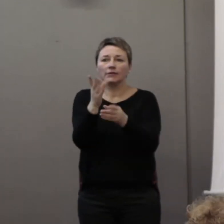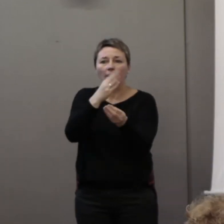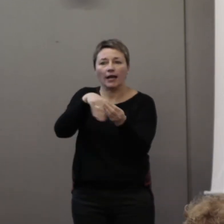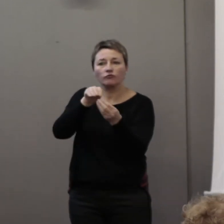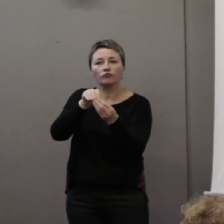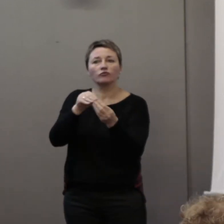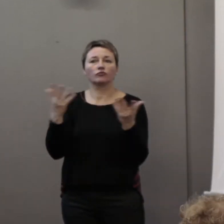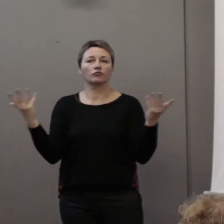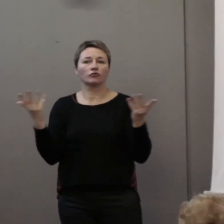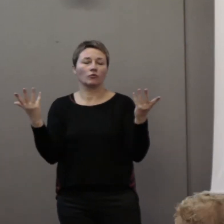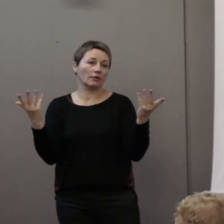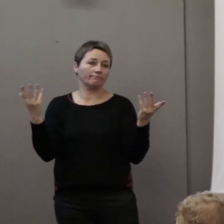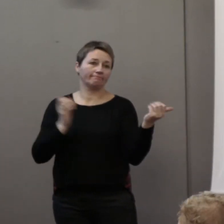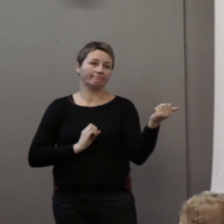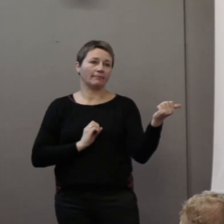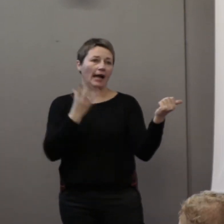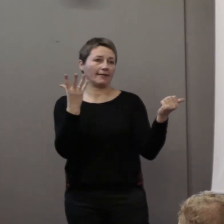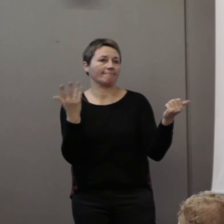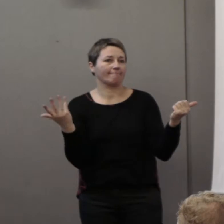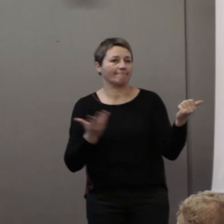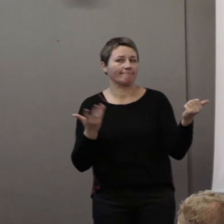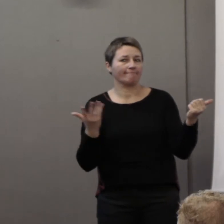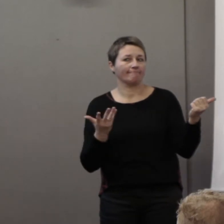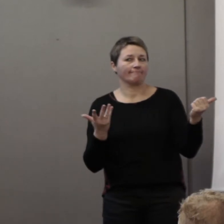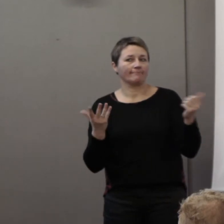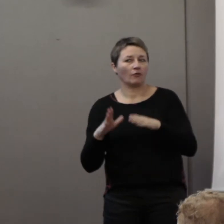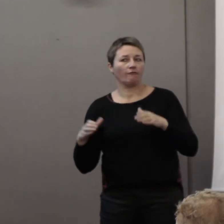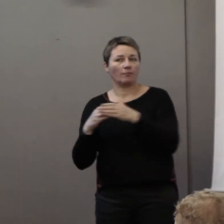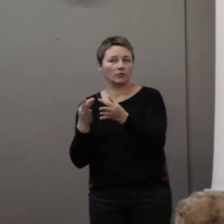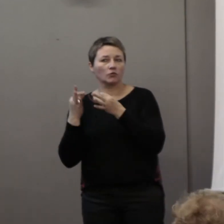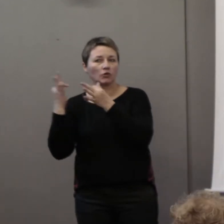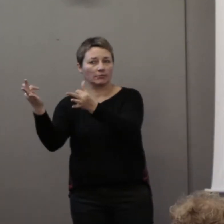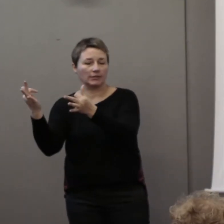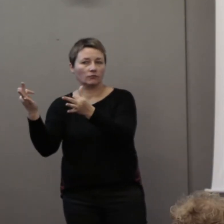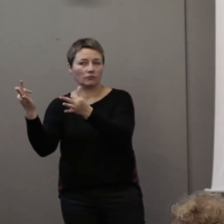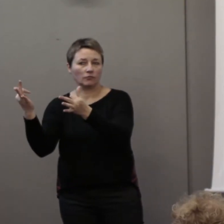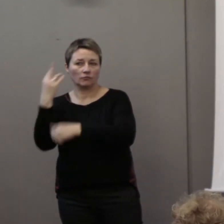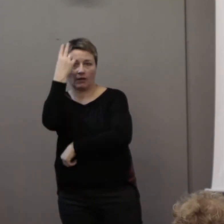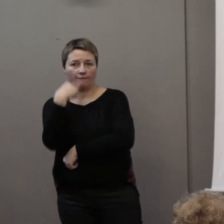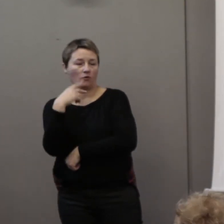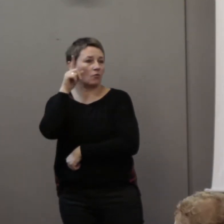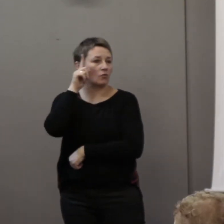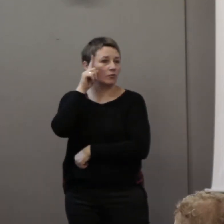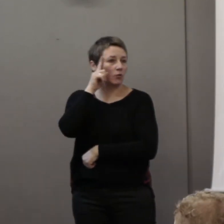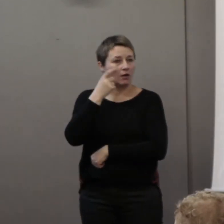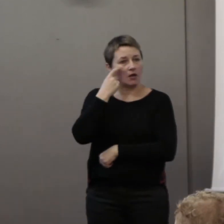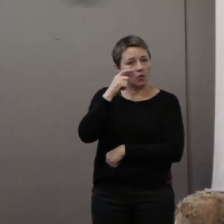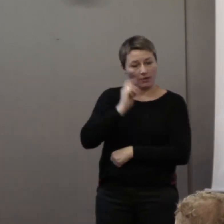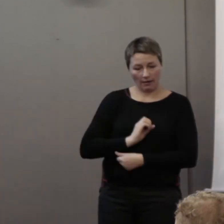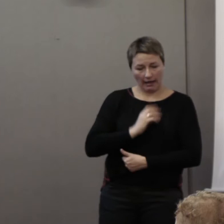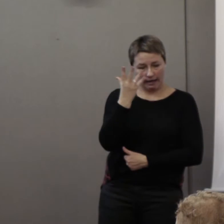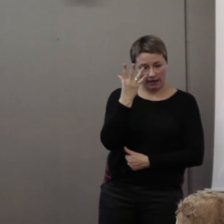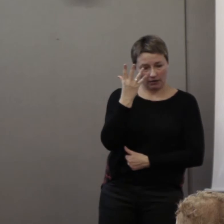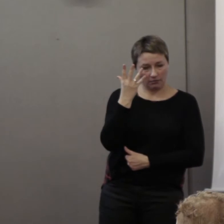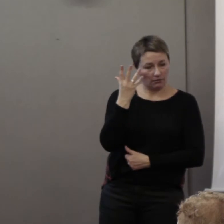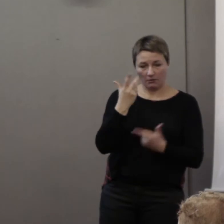à notre corde artistique la corde de la formation et de la sensibilisation au handicap, parce que nous nous sommes rendus compte que l'œuvre d'art, quelle qu'elle